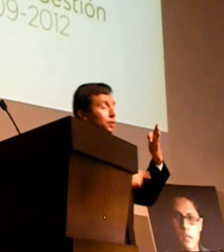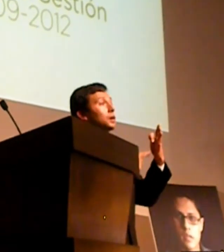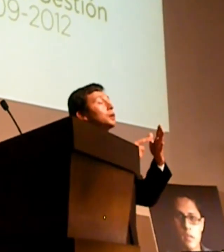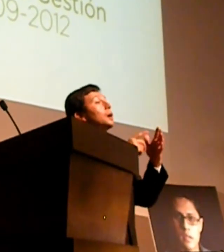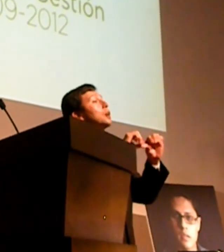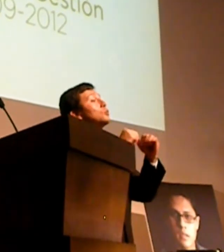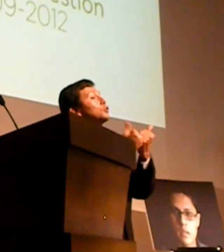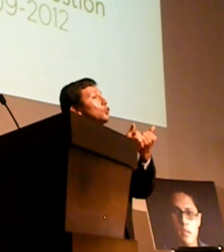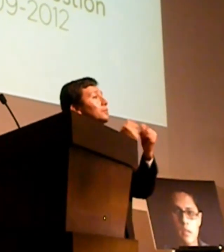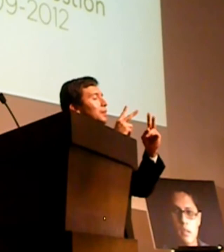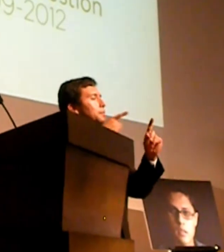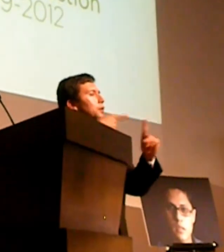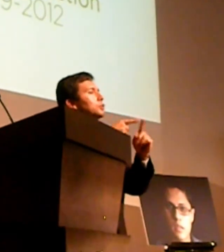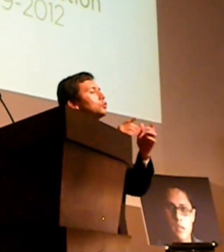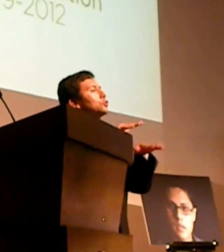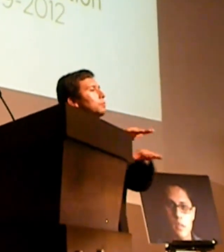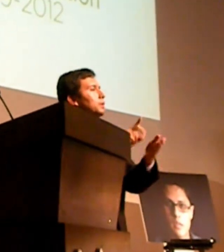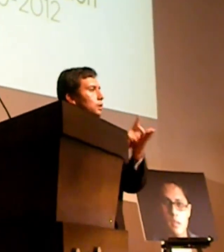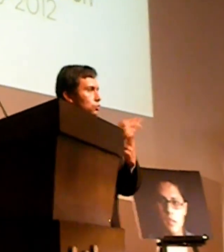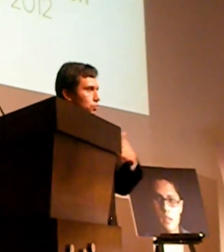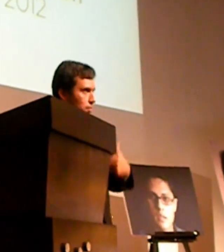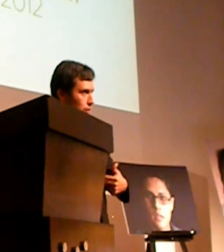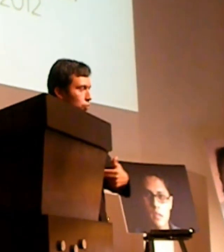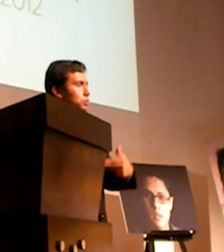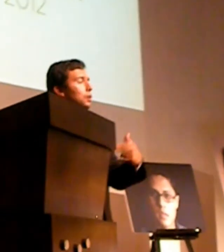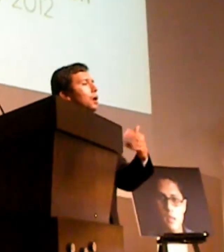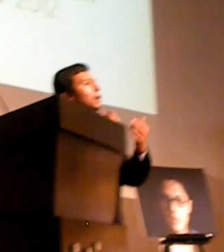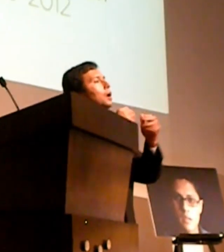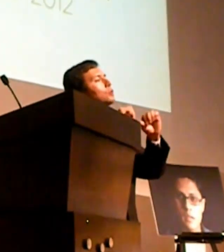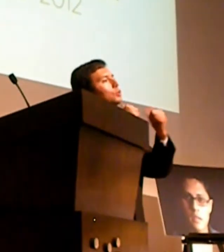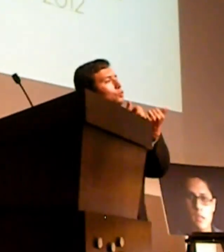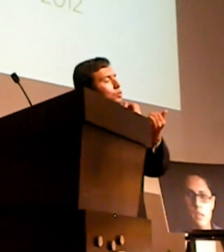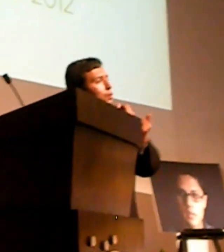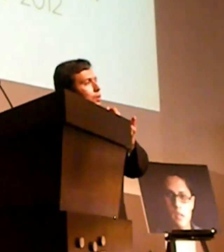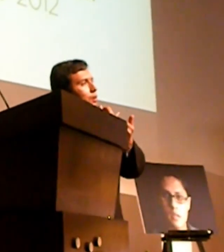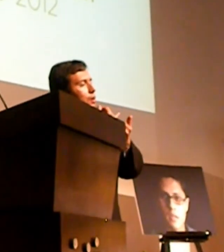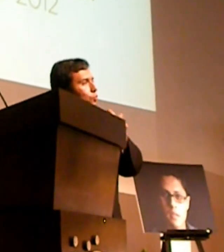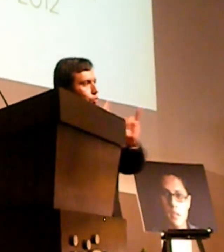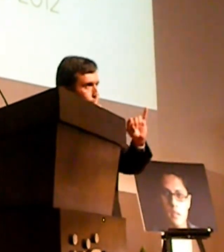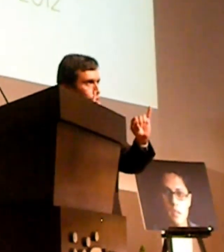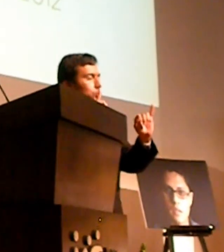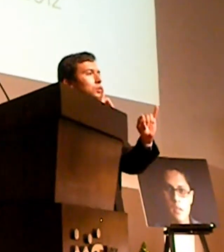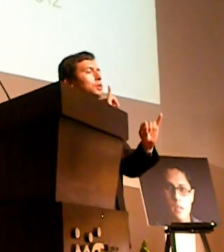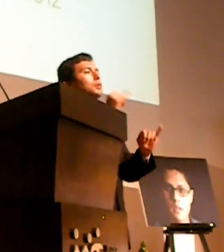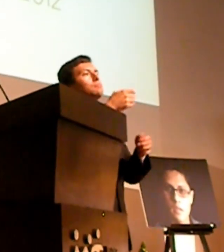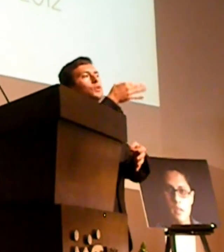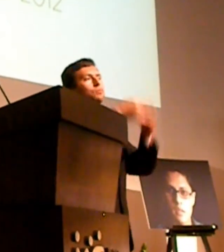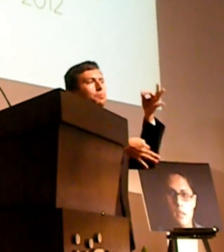organismos constitucionales autónomos, ministros y ministras de la Corte,